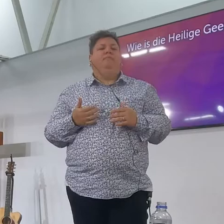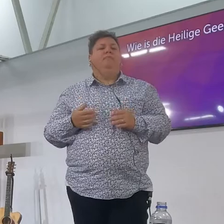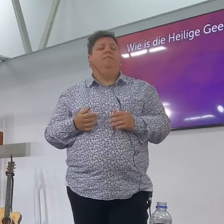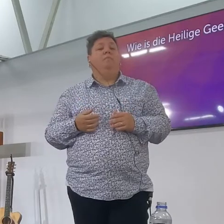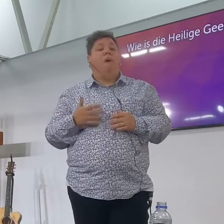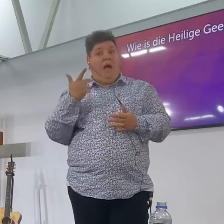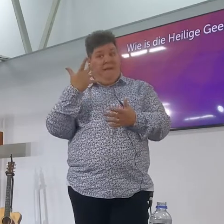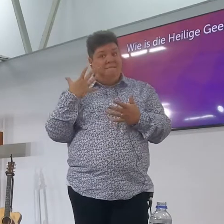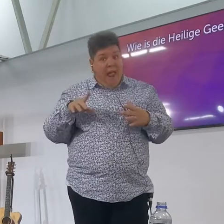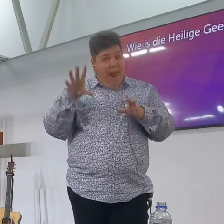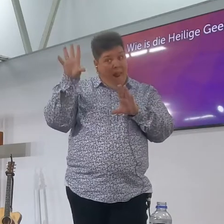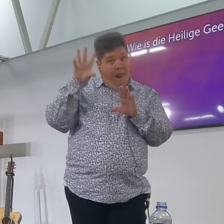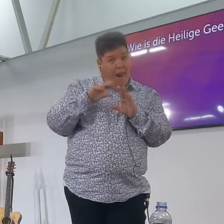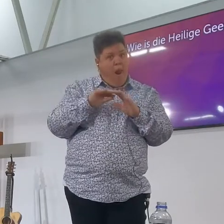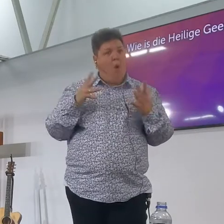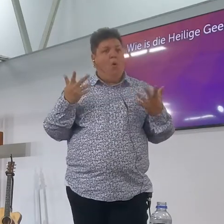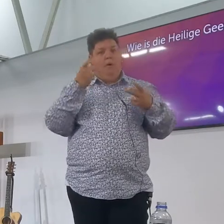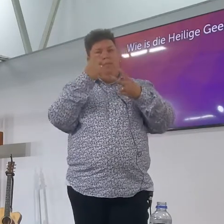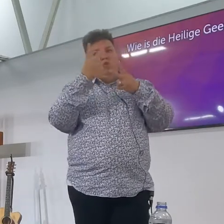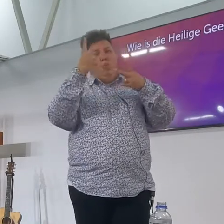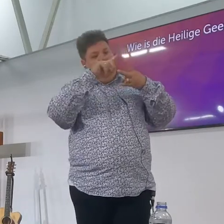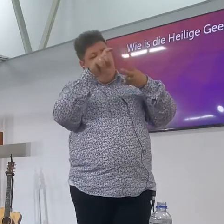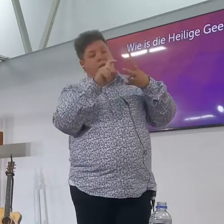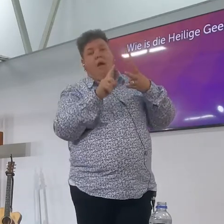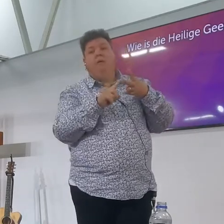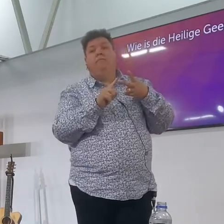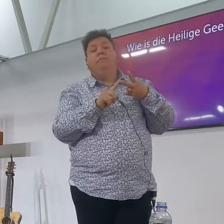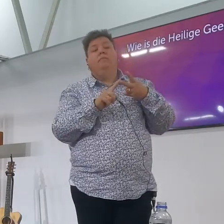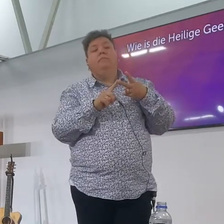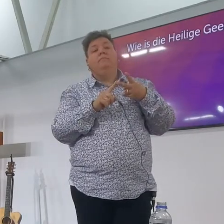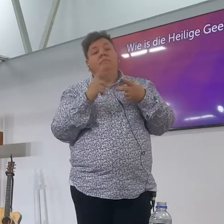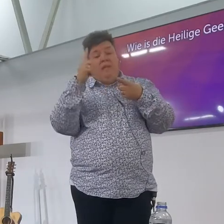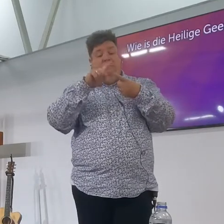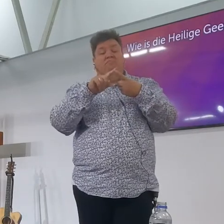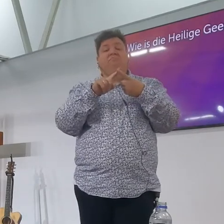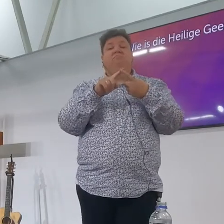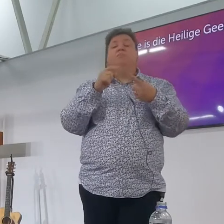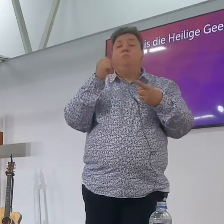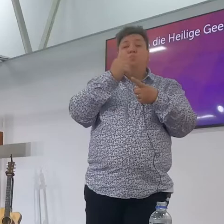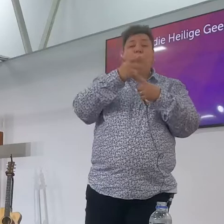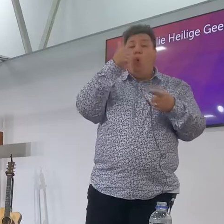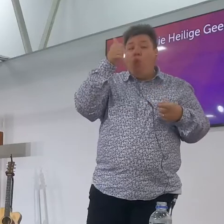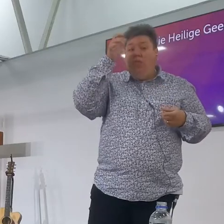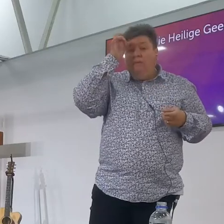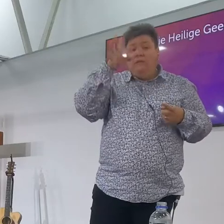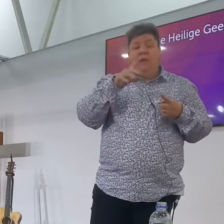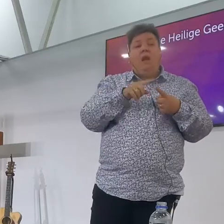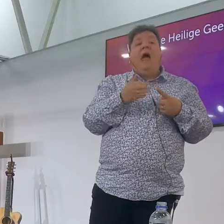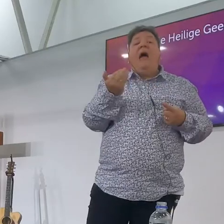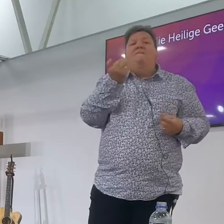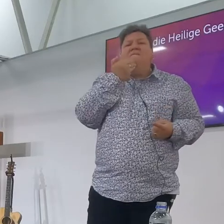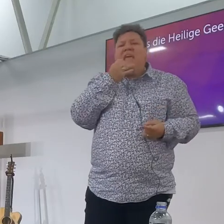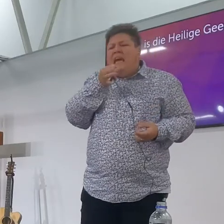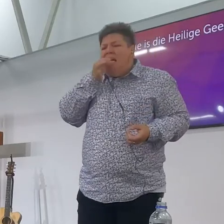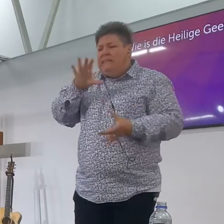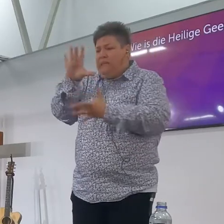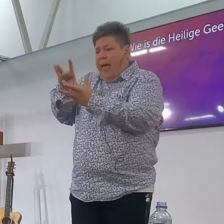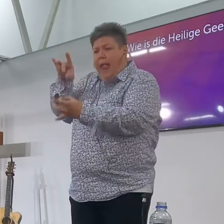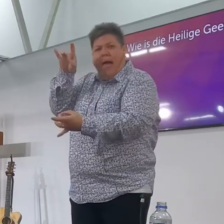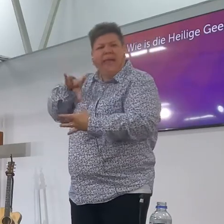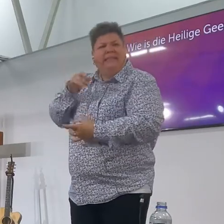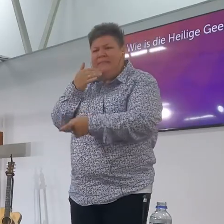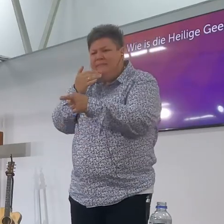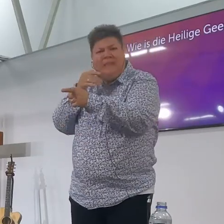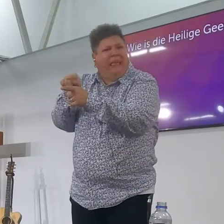te kry, moet ek en jy twee vrae vir onsself antwoord. En die eerste vraag wat ek moet antwoord, en wat ek goed moet verstaan, is wie is die Heilige Gees.